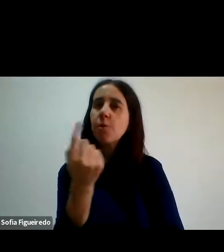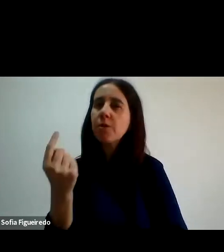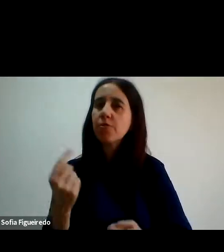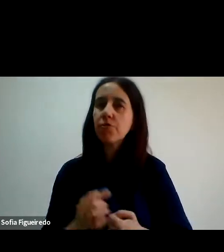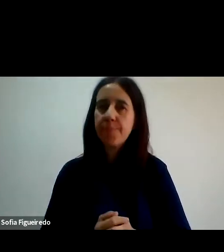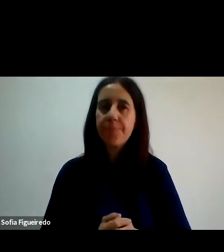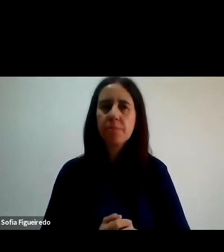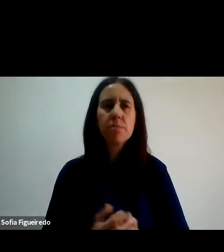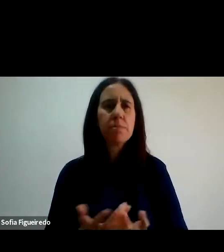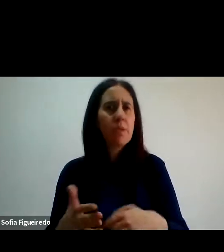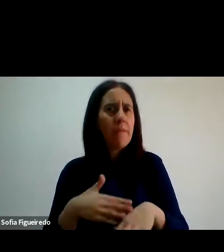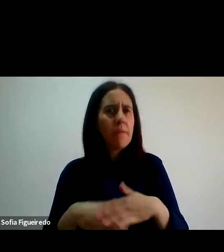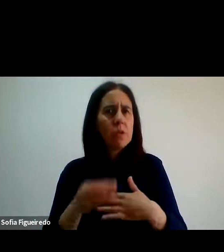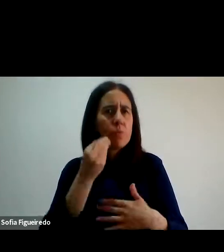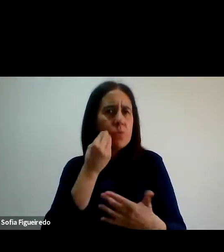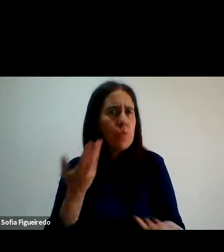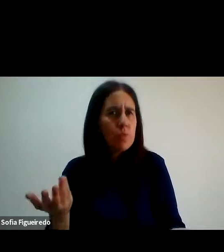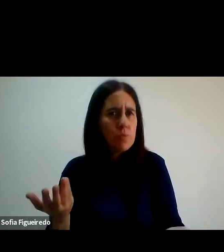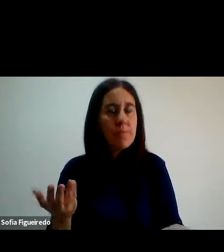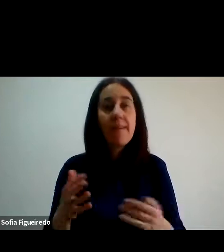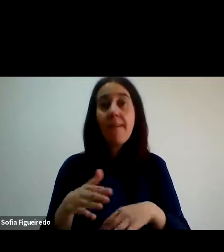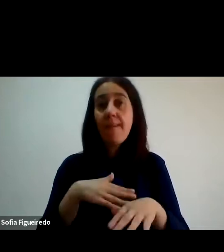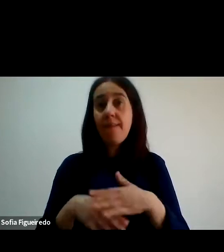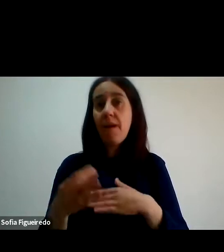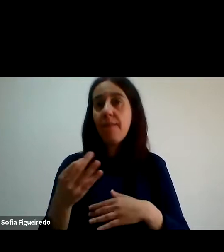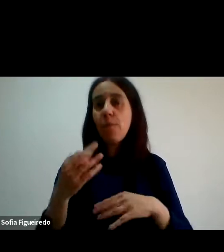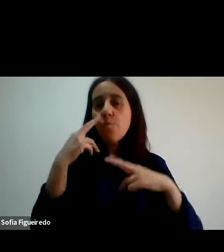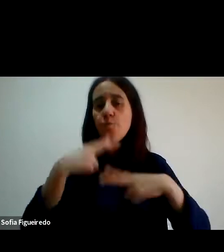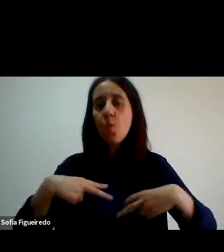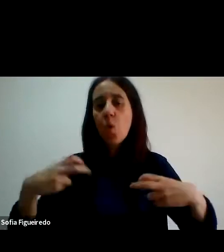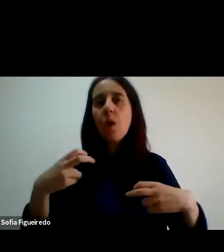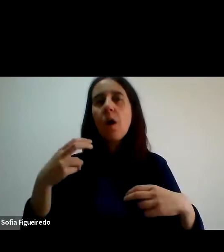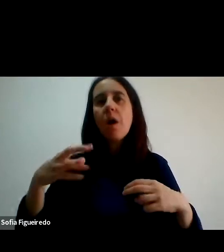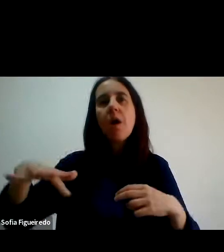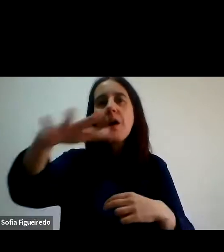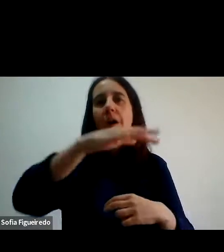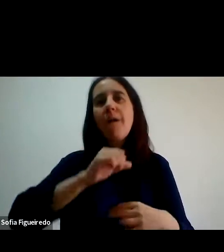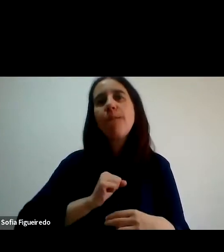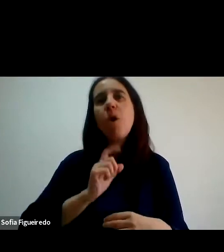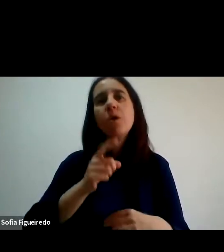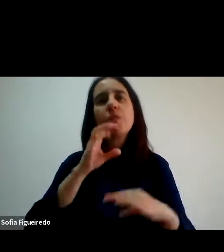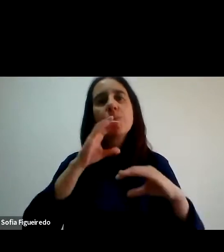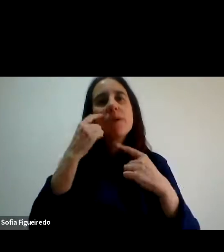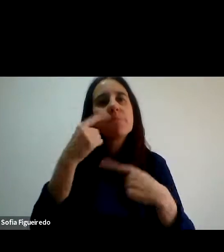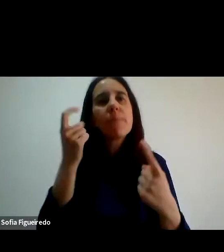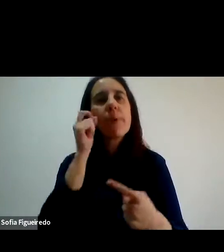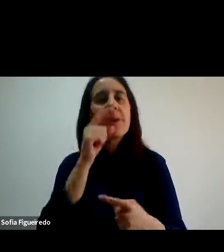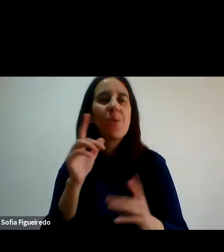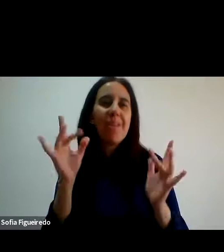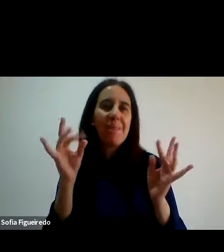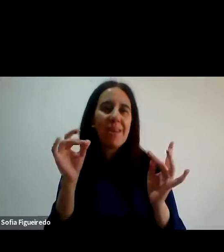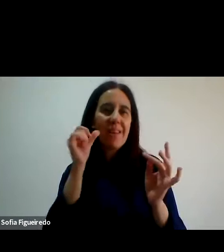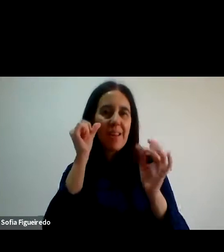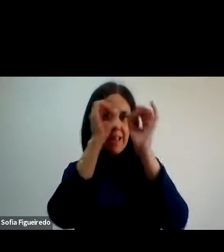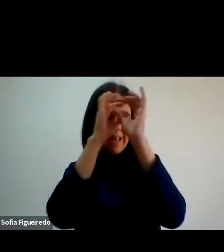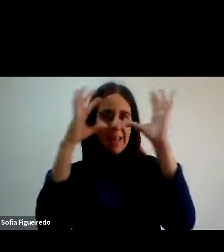Portanto, como é que isso se faz? Isso se faz precisamente descobrindo precisamente quem é o nosso público, para quem é que nós comunicamos. Eu costumo brincar com esta ideia que é, nós temos que